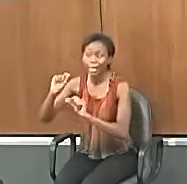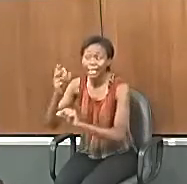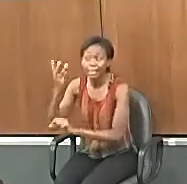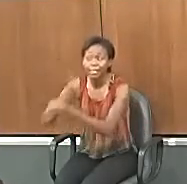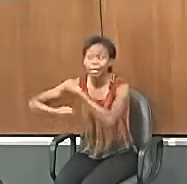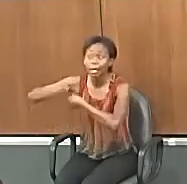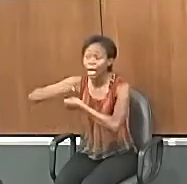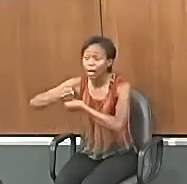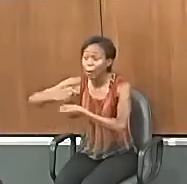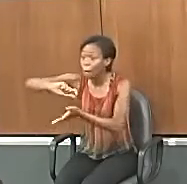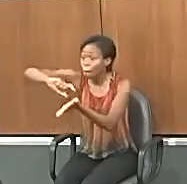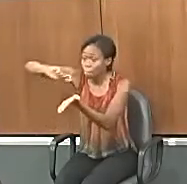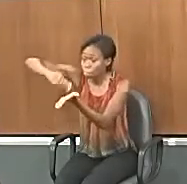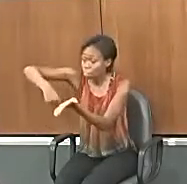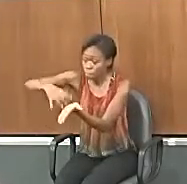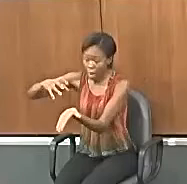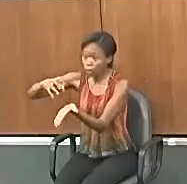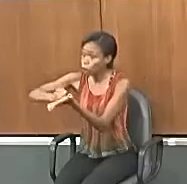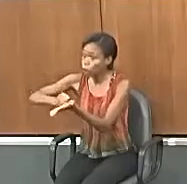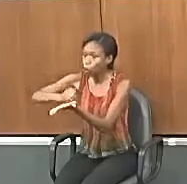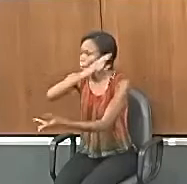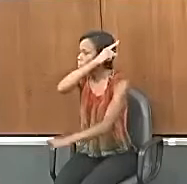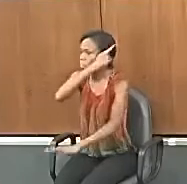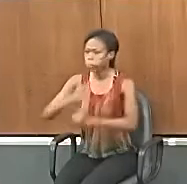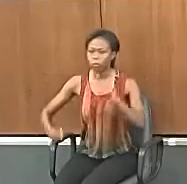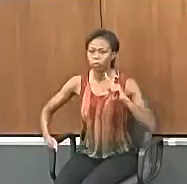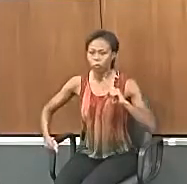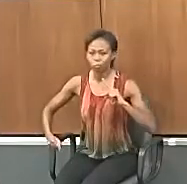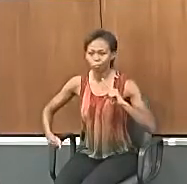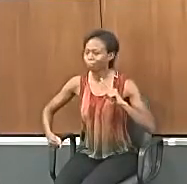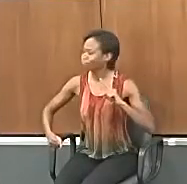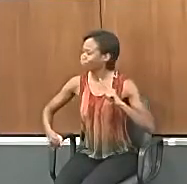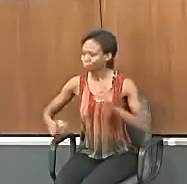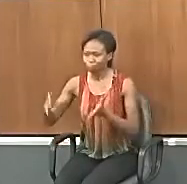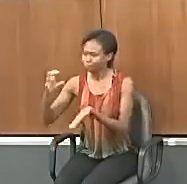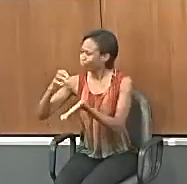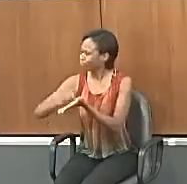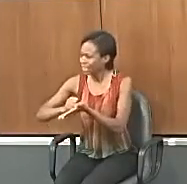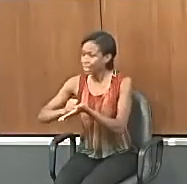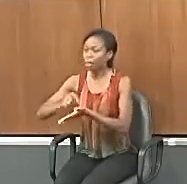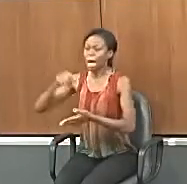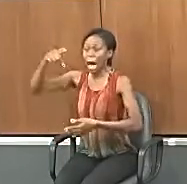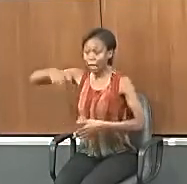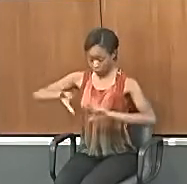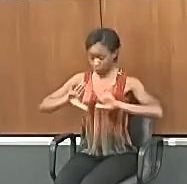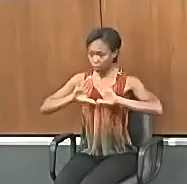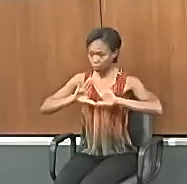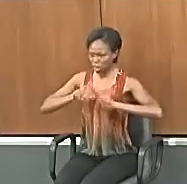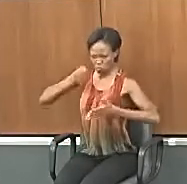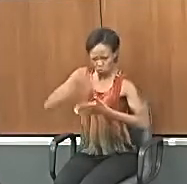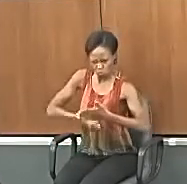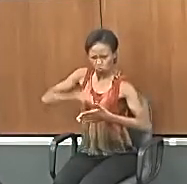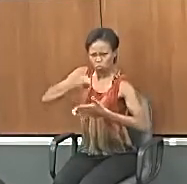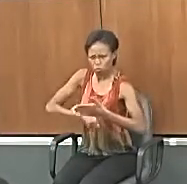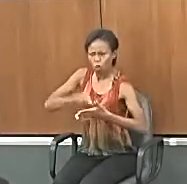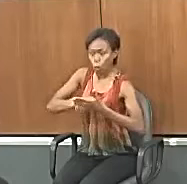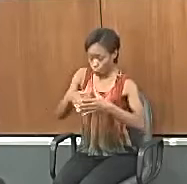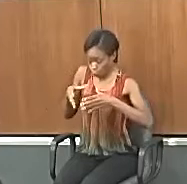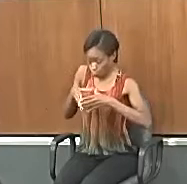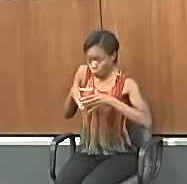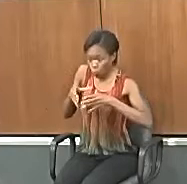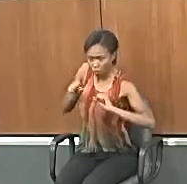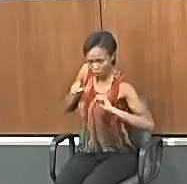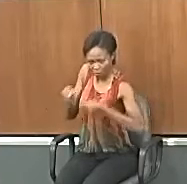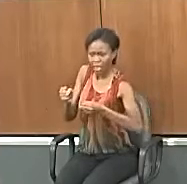matrículas suspensa estava proibido matrícula na escola e foi aqui com muita luta na condição da pessoa com deficiência que na